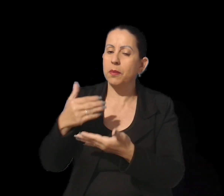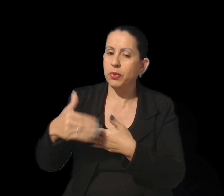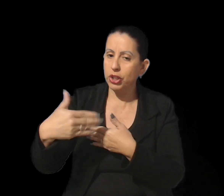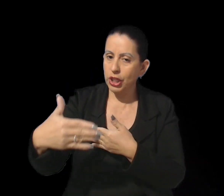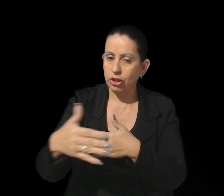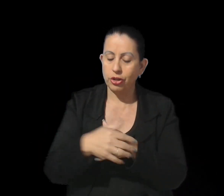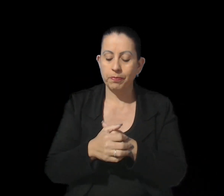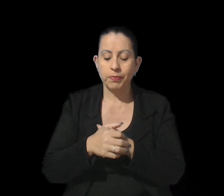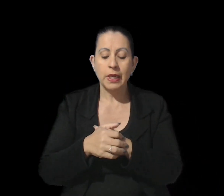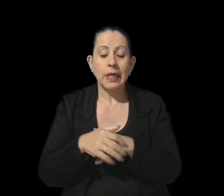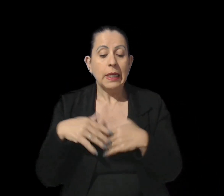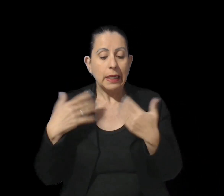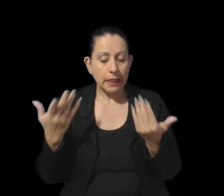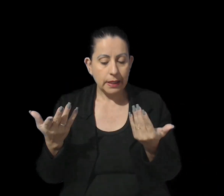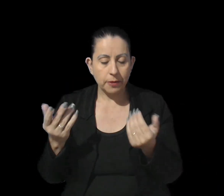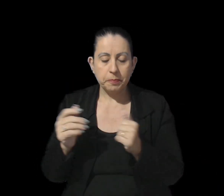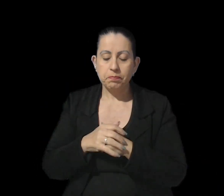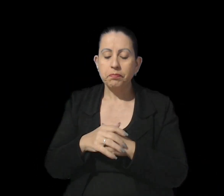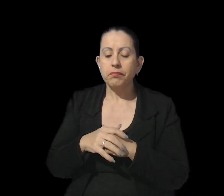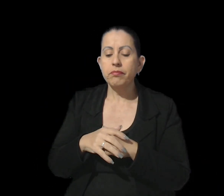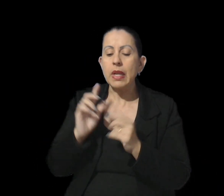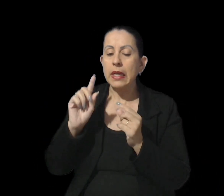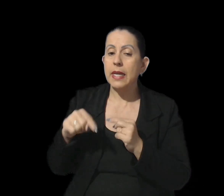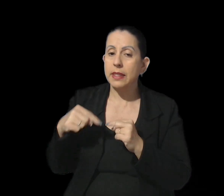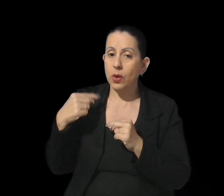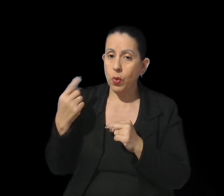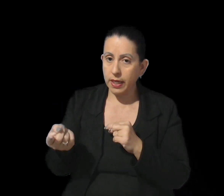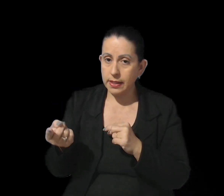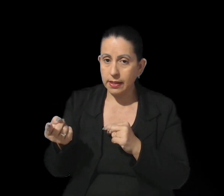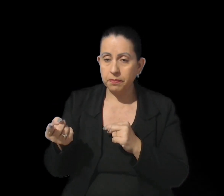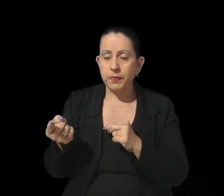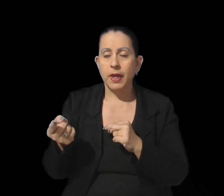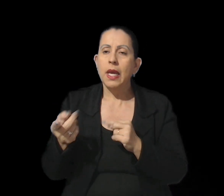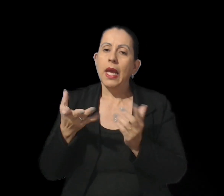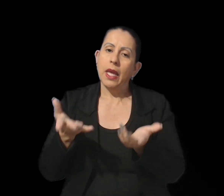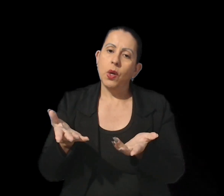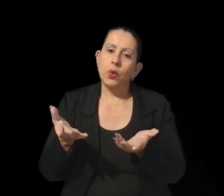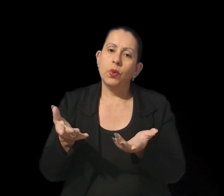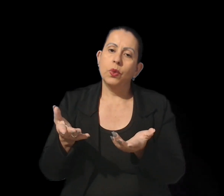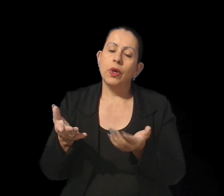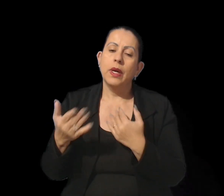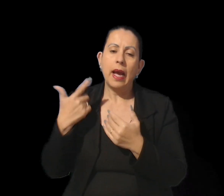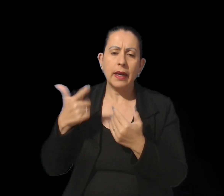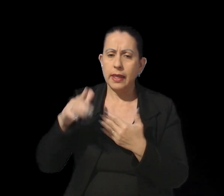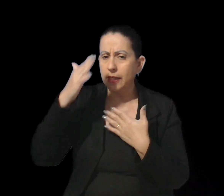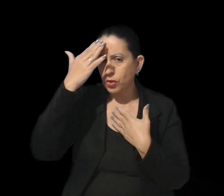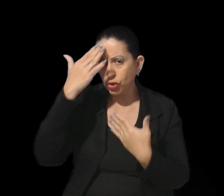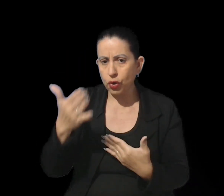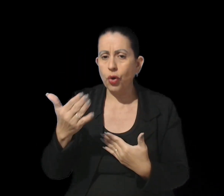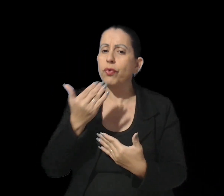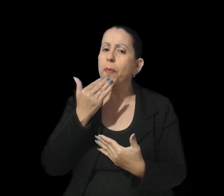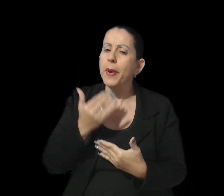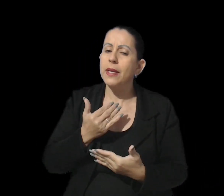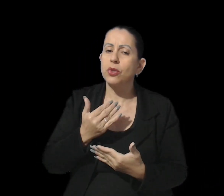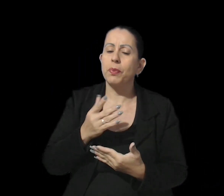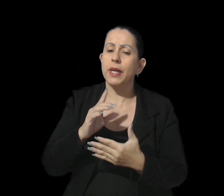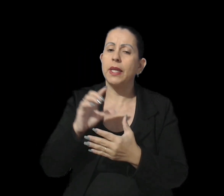por diante. Então, na sequência, eu agradeço de novo, peço para que